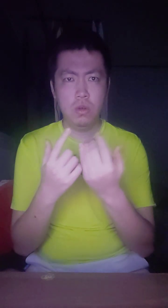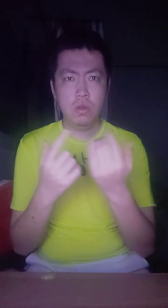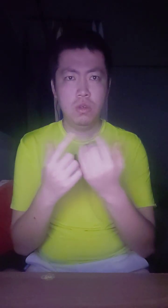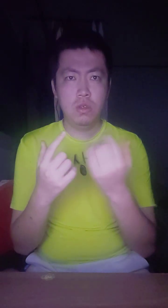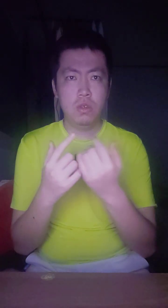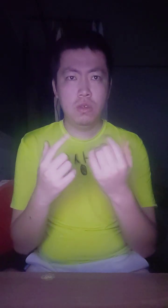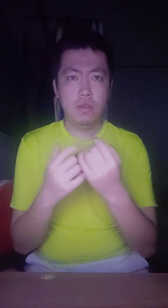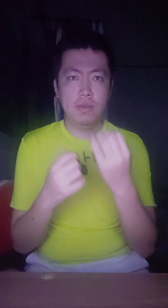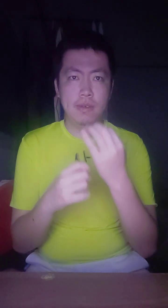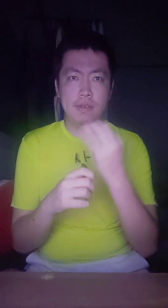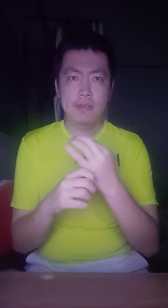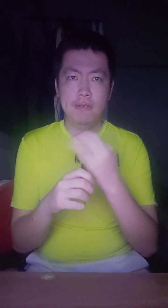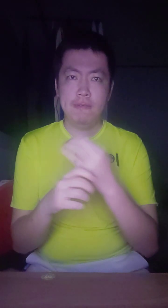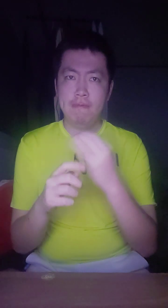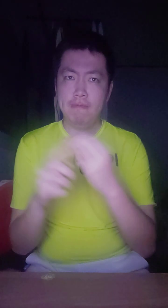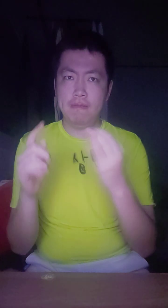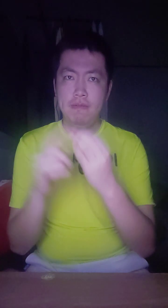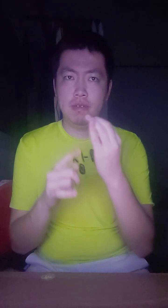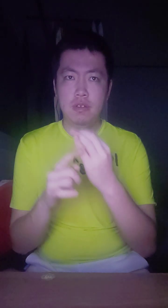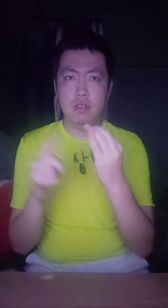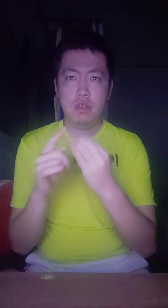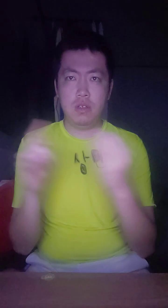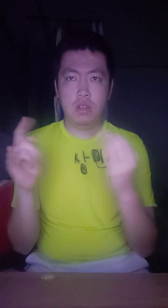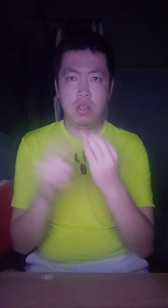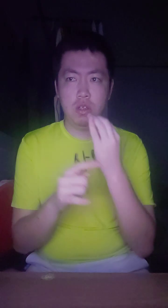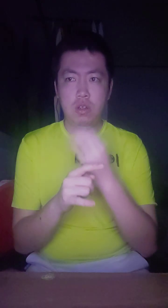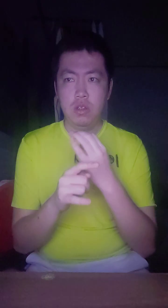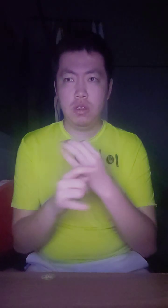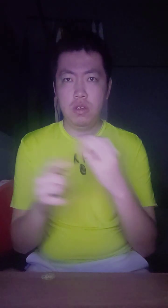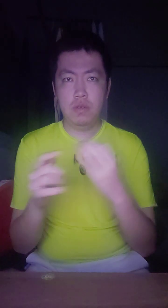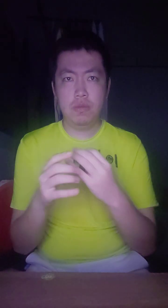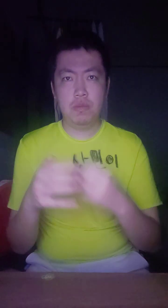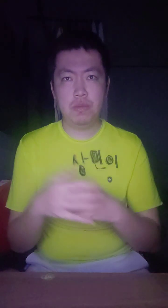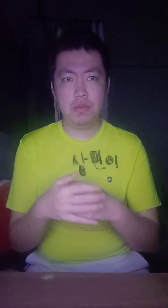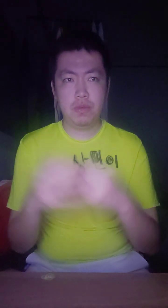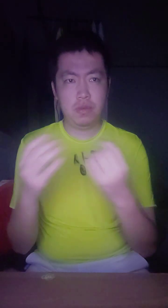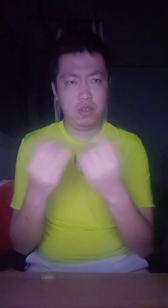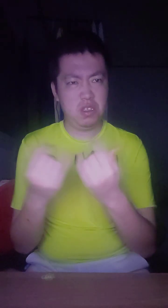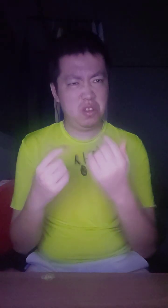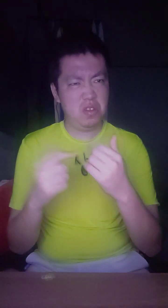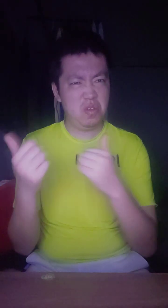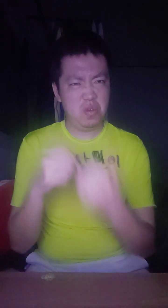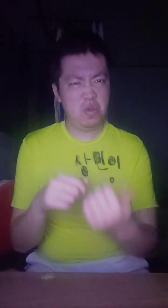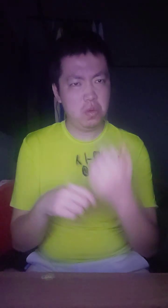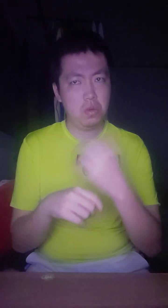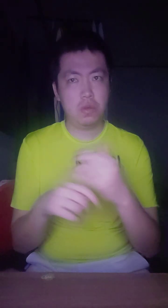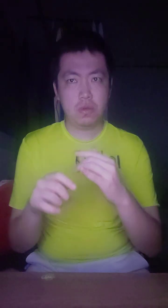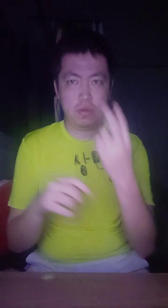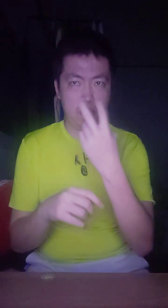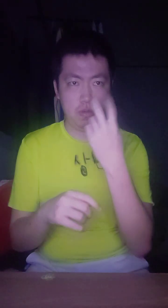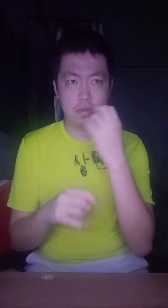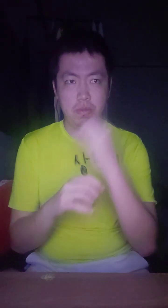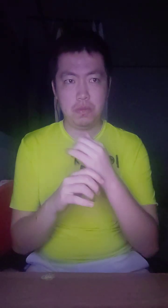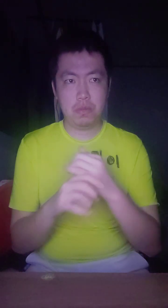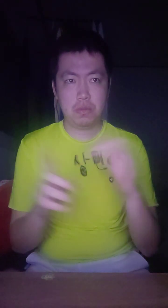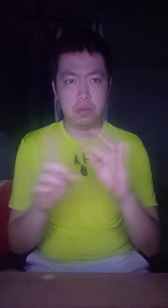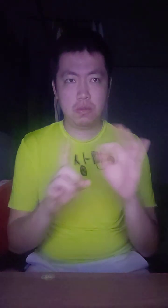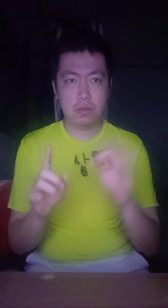강하게 처벌하는 촬영 범죄자들은 그 행위 중독이라는 영역으로 이해를 하고 그런 치유 프로그램으로